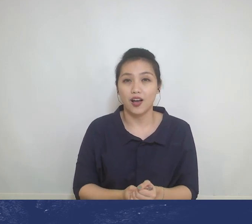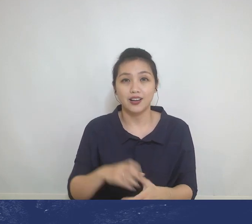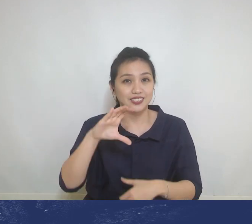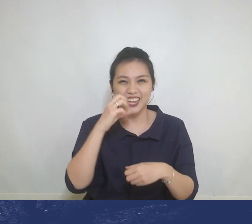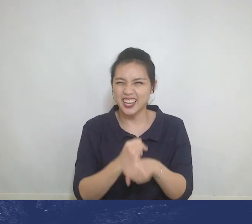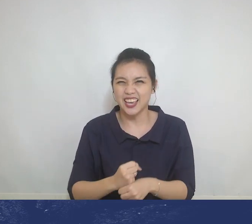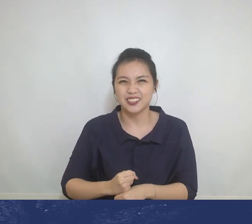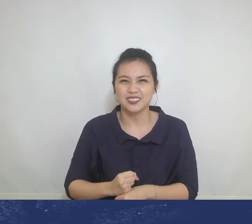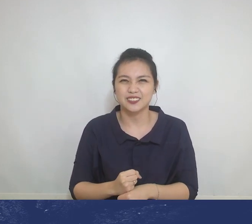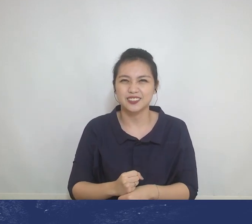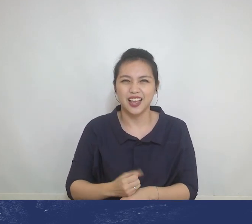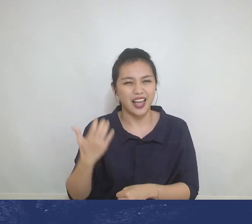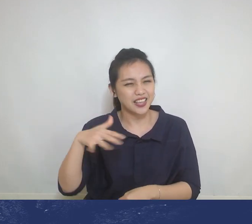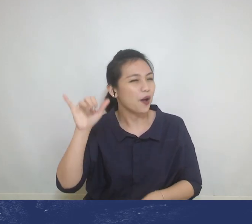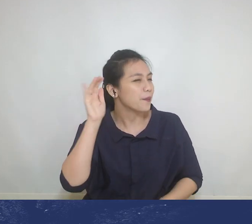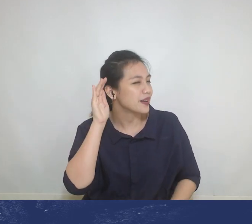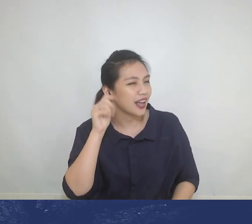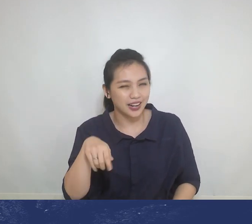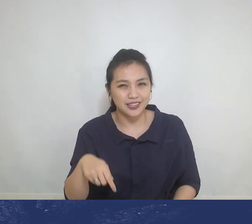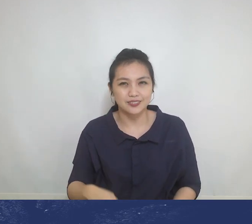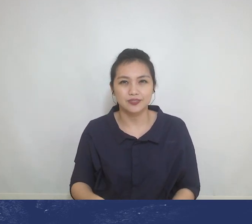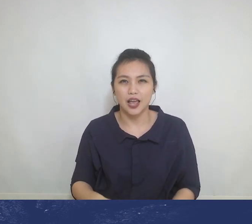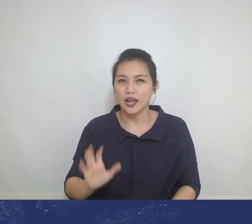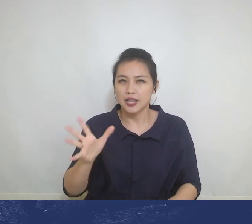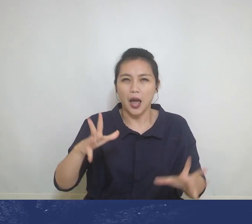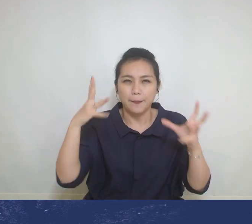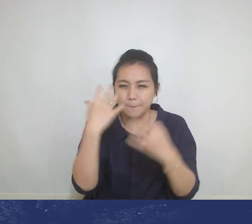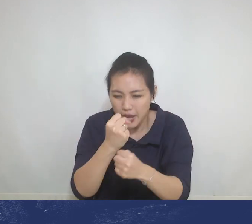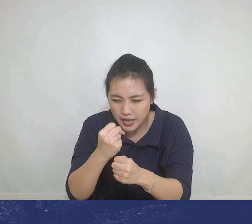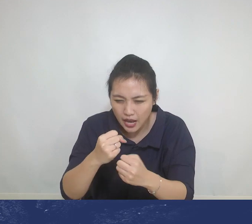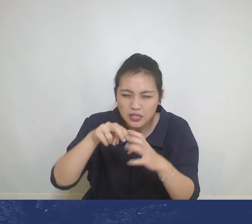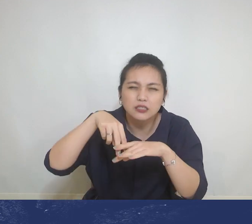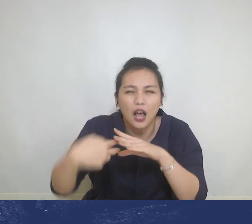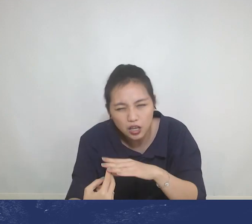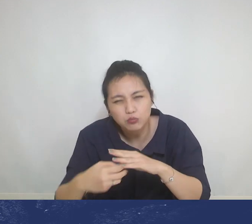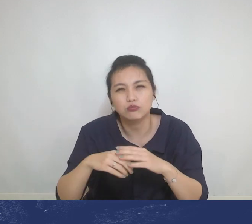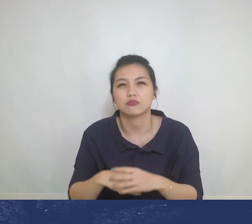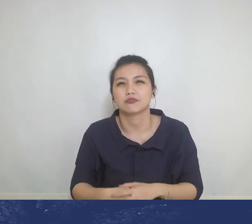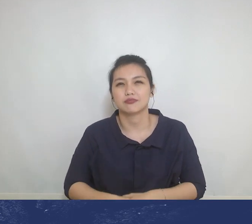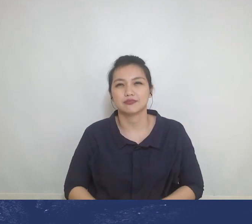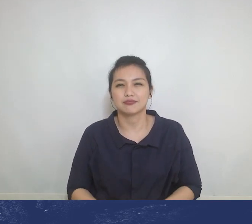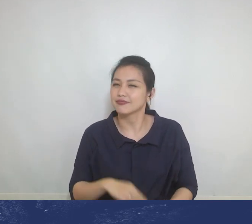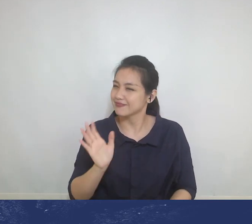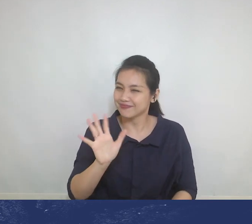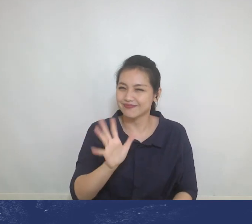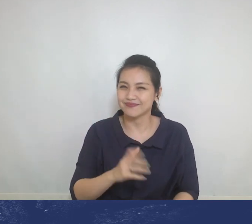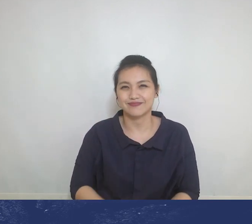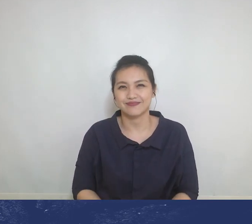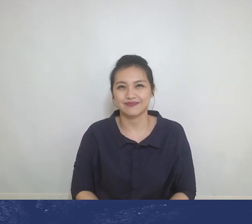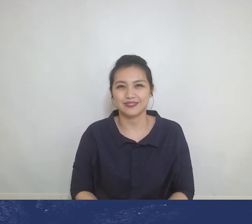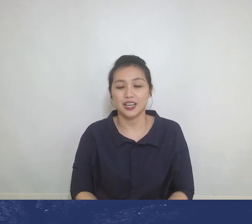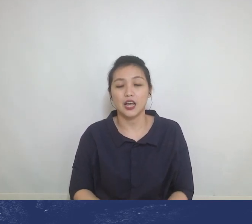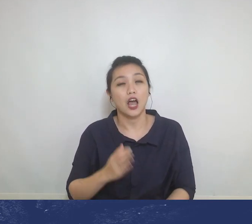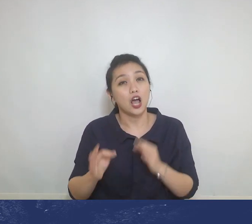semua dari semua CGS yang mendengarkan ini sekarang, jangan pegangi terpelecok Anda. Kalau Anda saat ini Anda